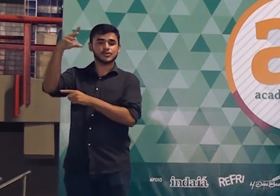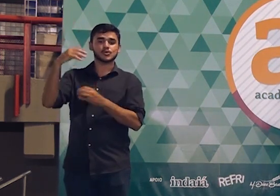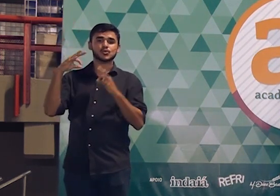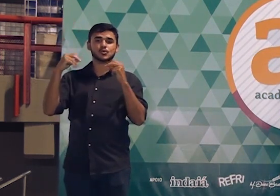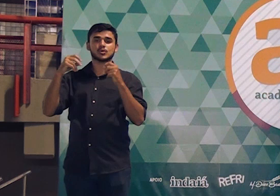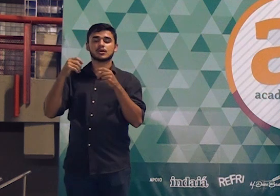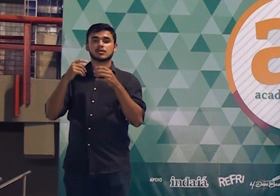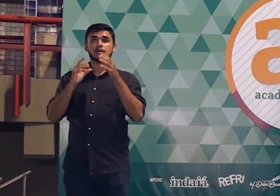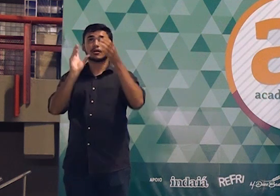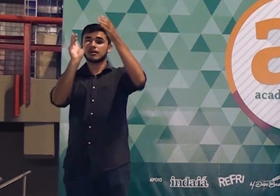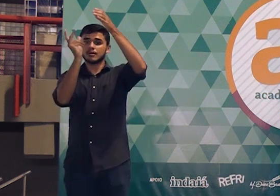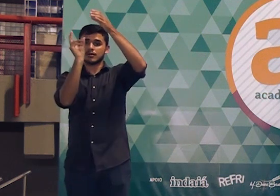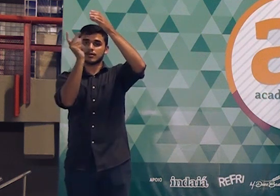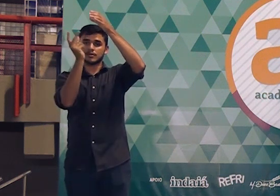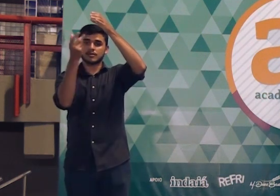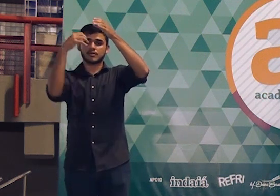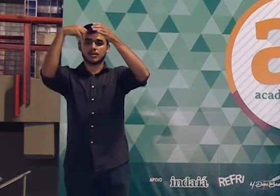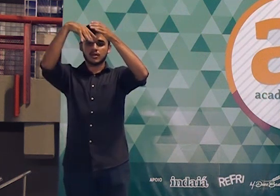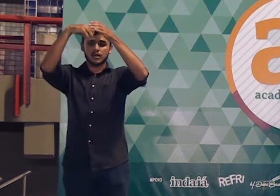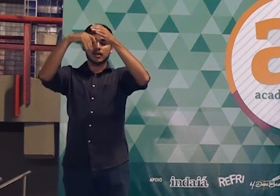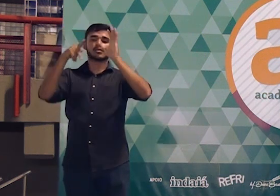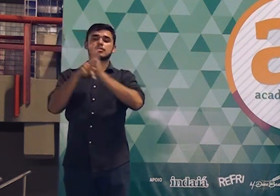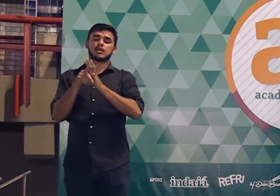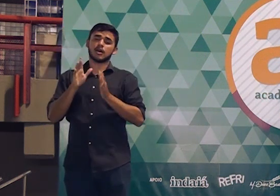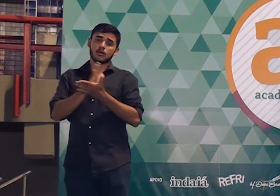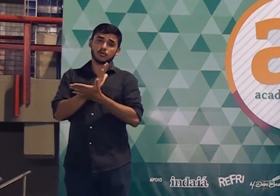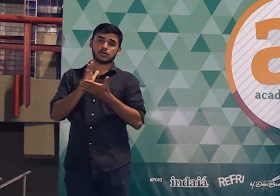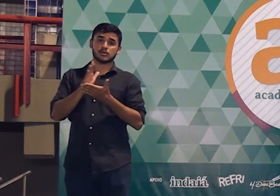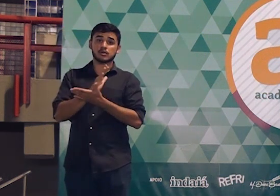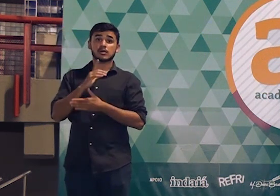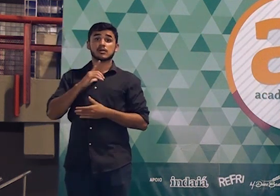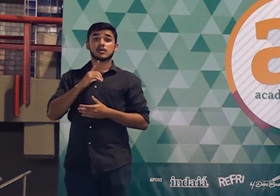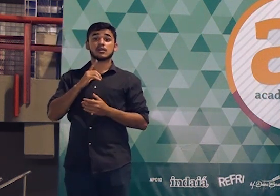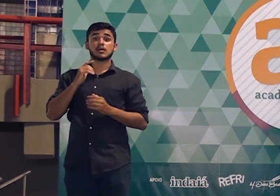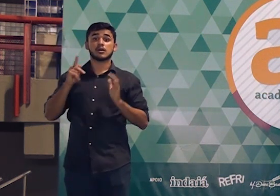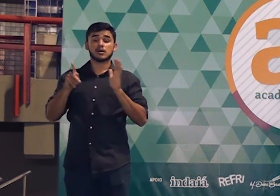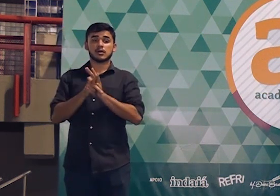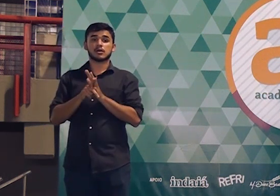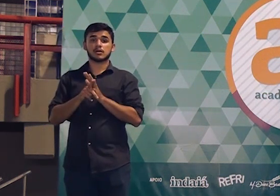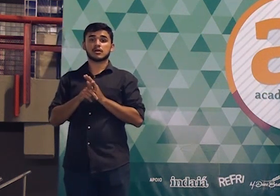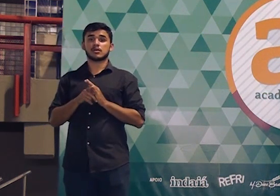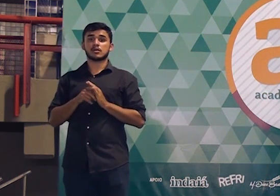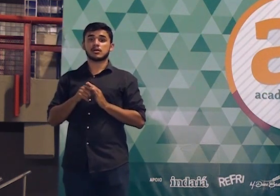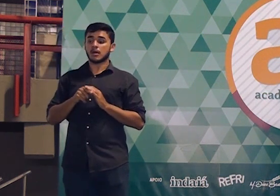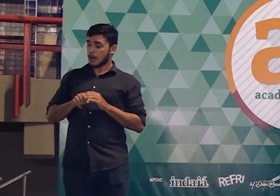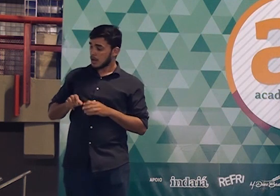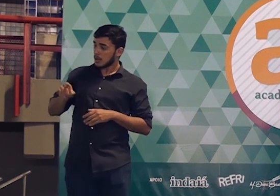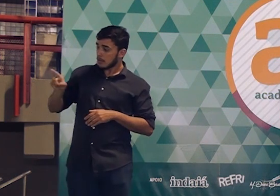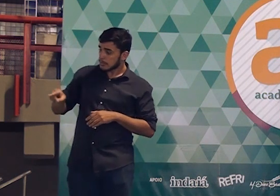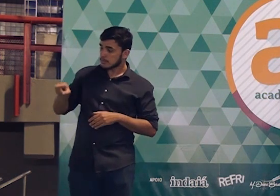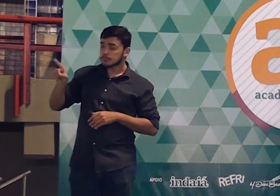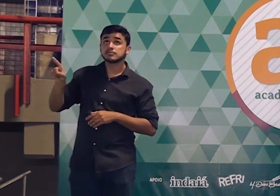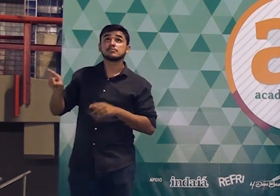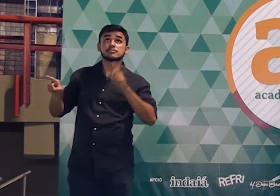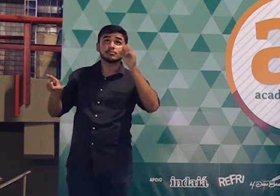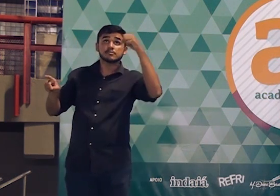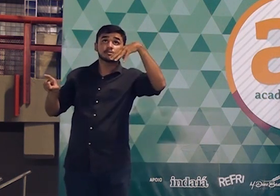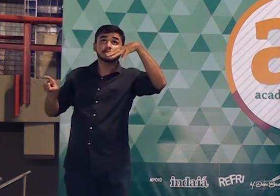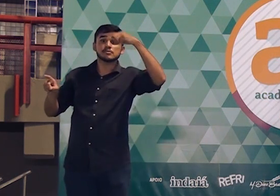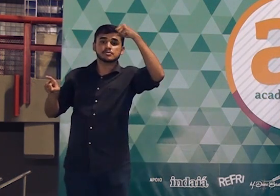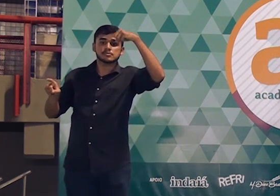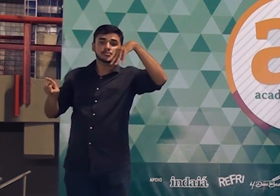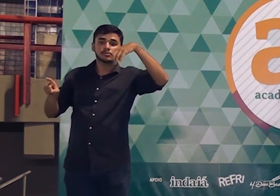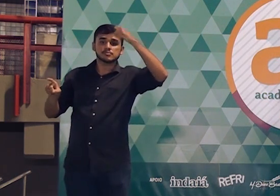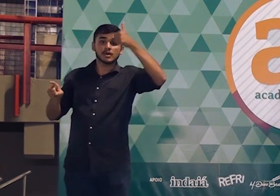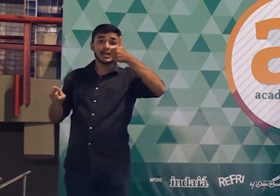Porque tem lâmpada hoje que ela está programada para acender 15 mil vezes. Acender e apagar.